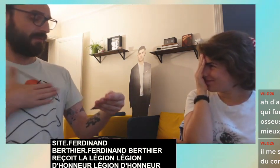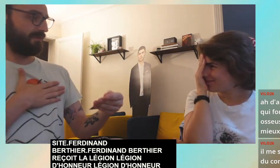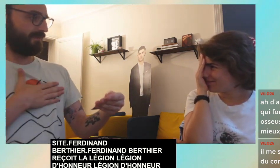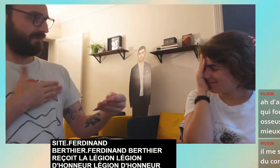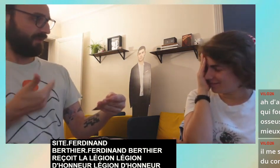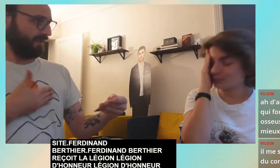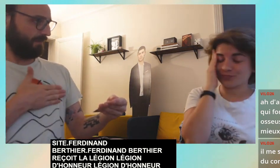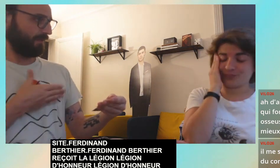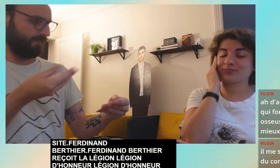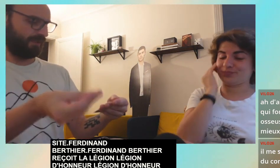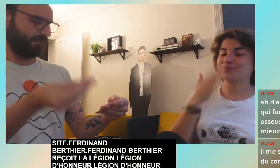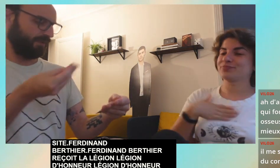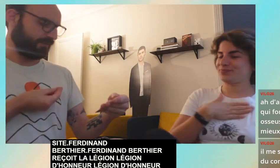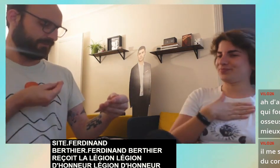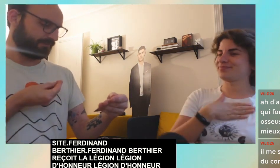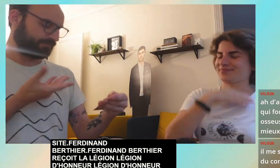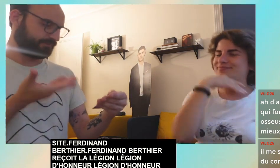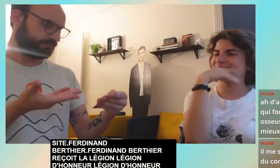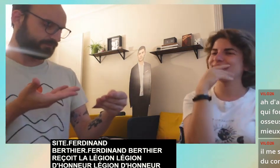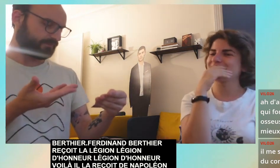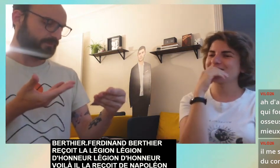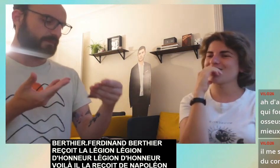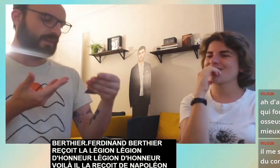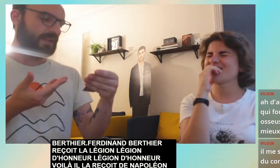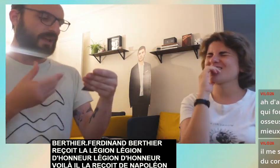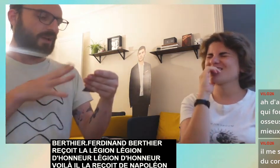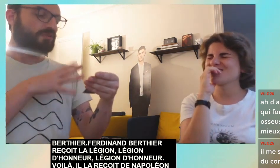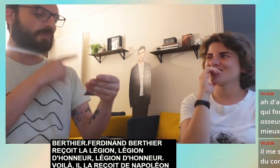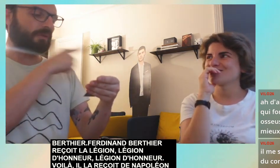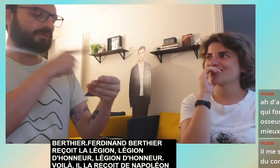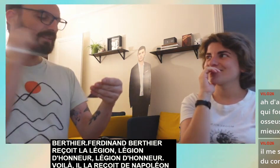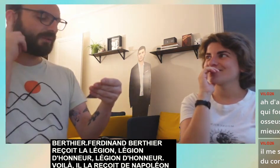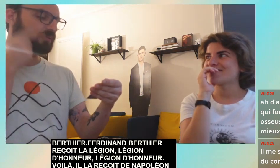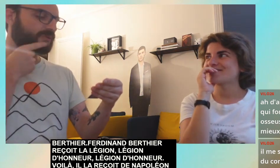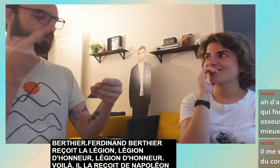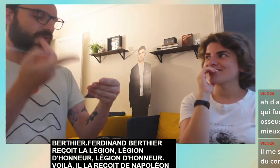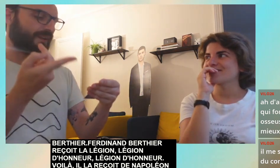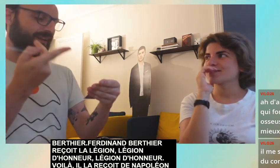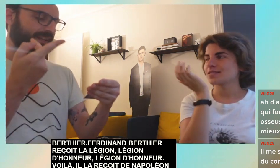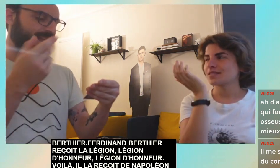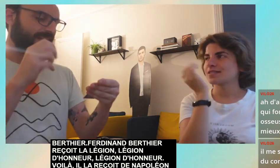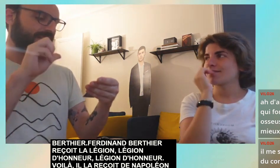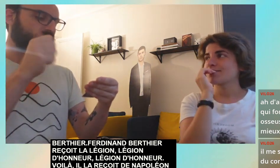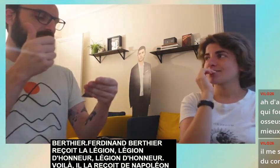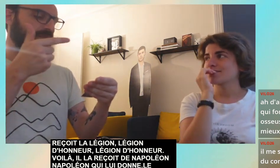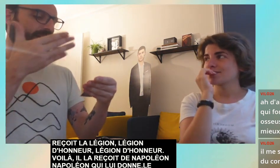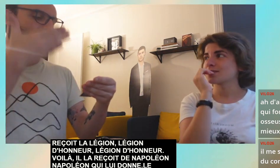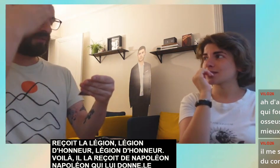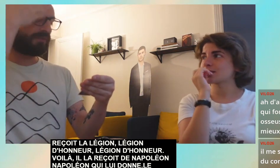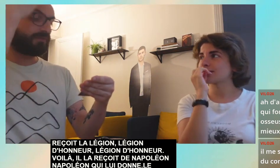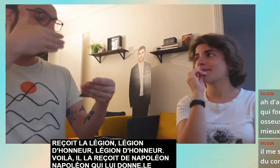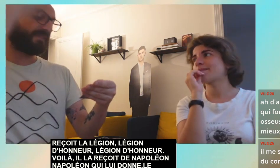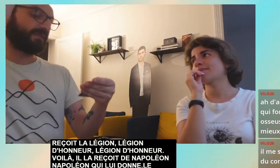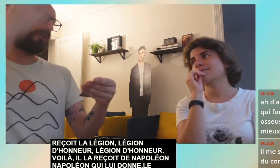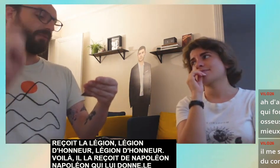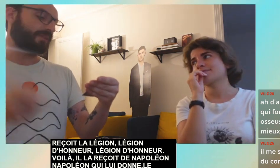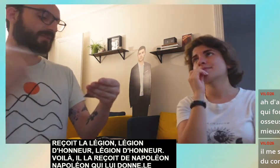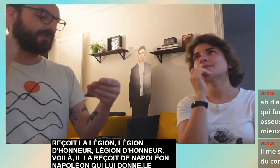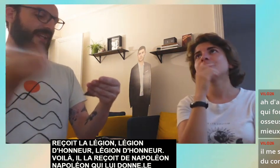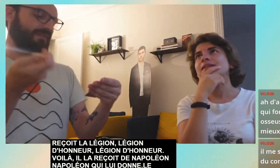Napoléon. Napoléon qui lui donne. Ce professeur sourd est une des grandes figures de